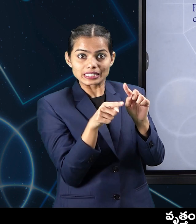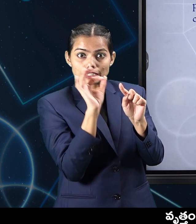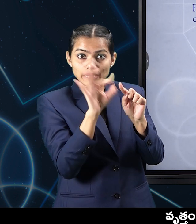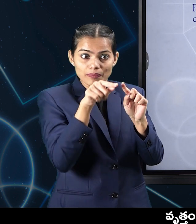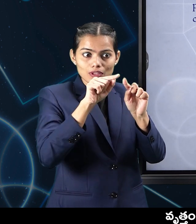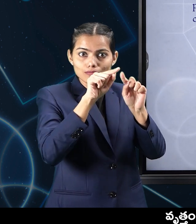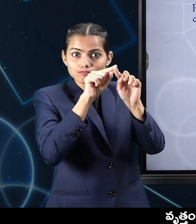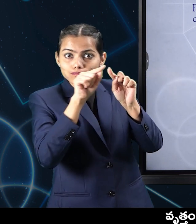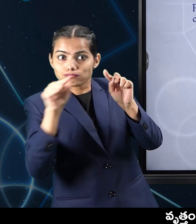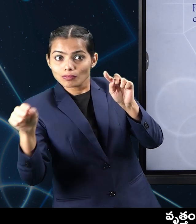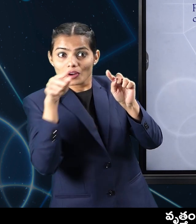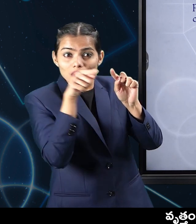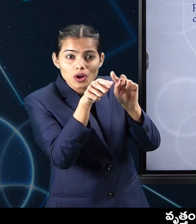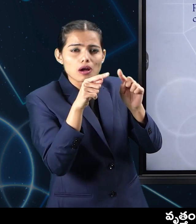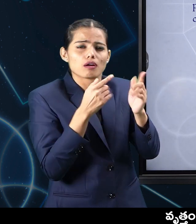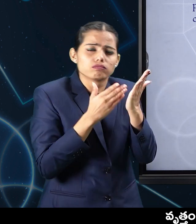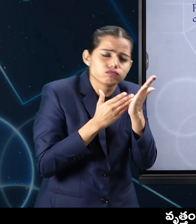యొక్క వ్యాసార్థానికి లంబంగా ఉంటుంది.